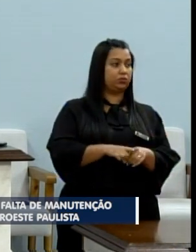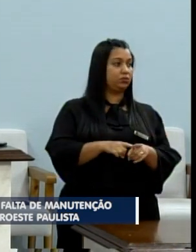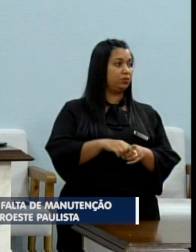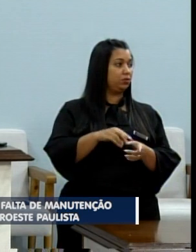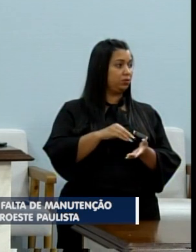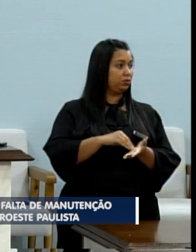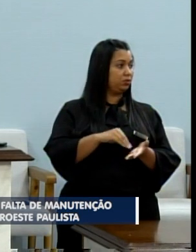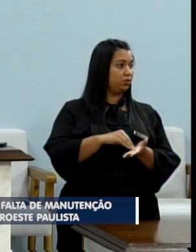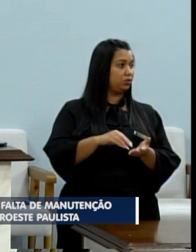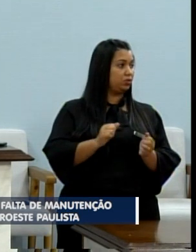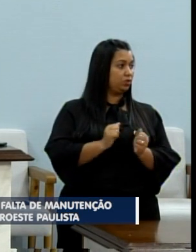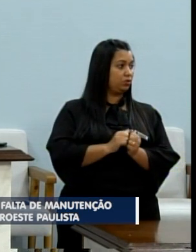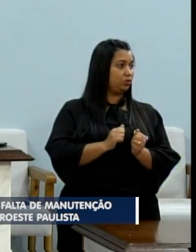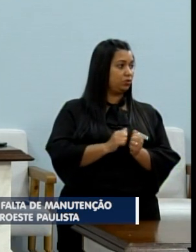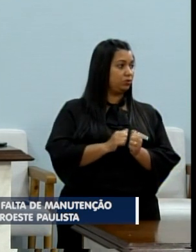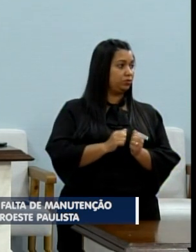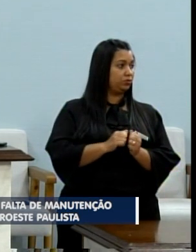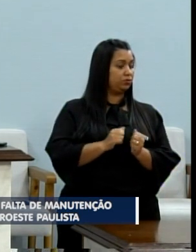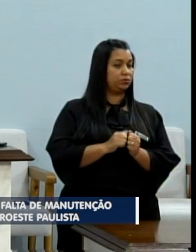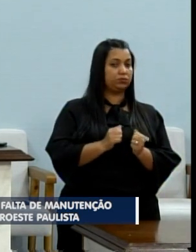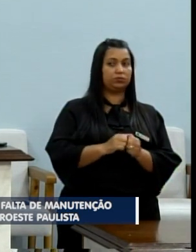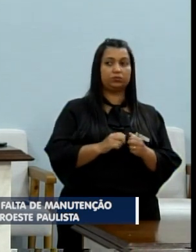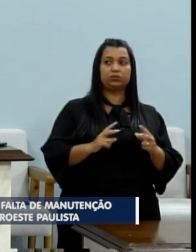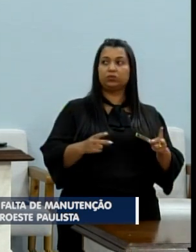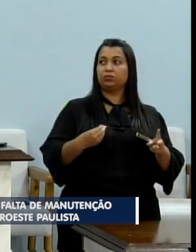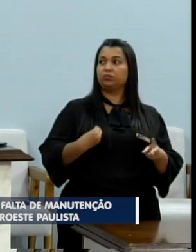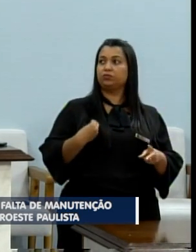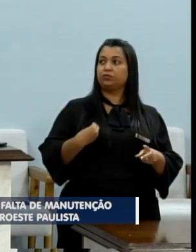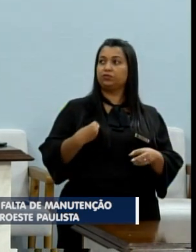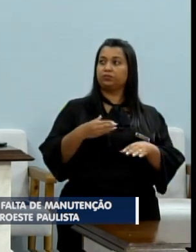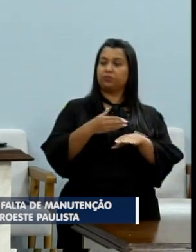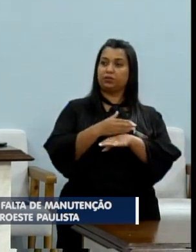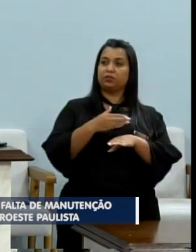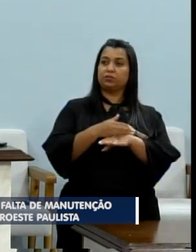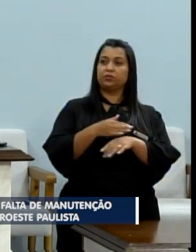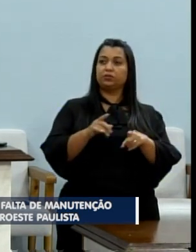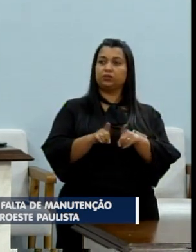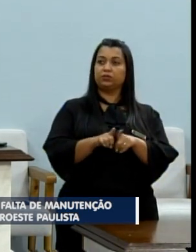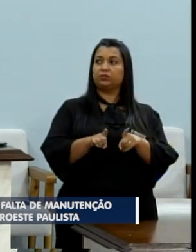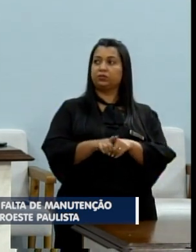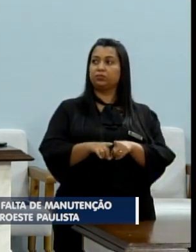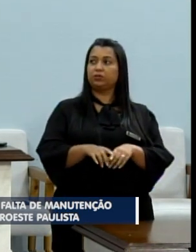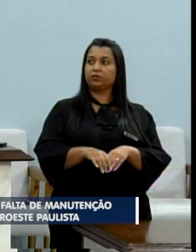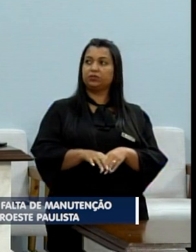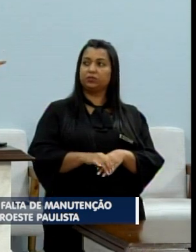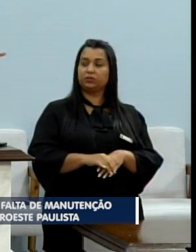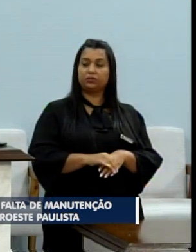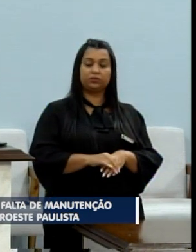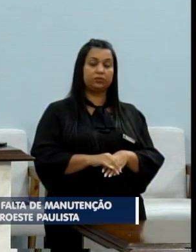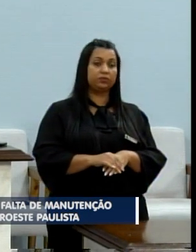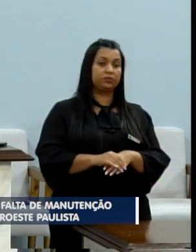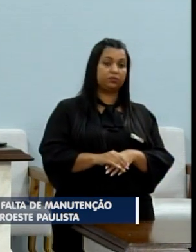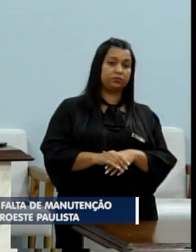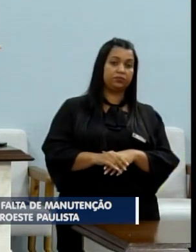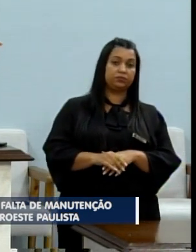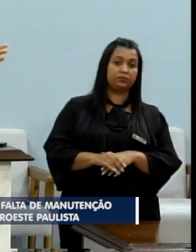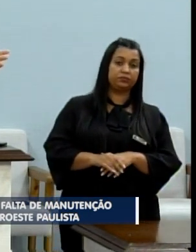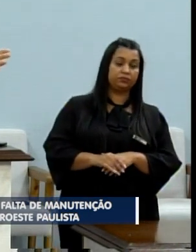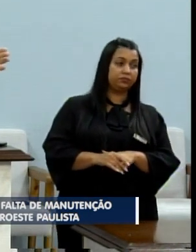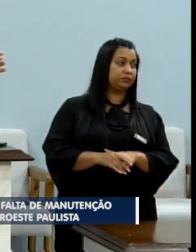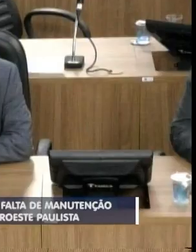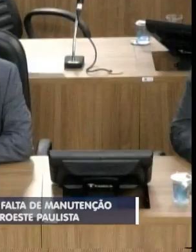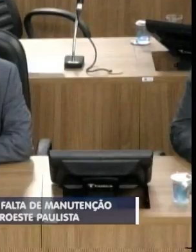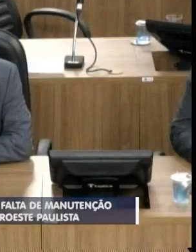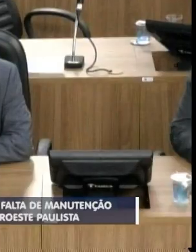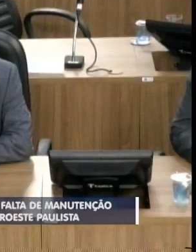senhor pode falar os participantes da comissão? Sempre está participando também. Só para concluir, presidente. Dá mais